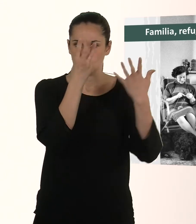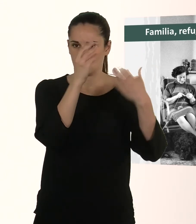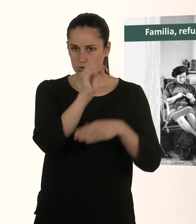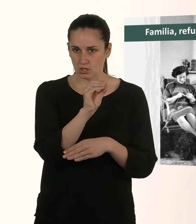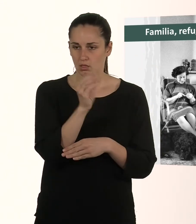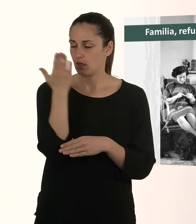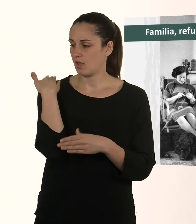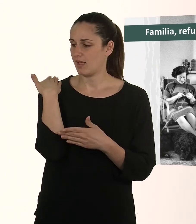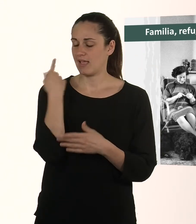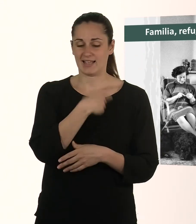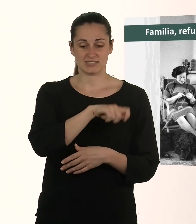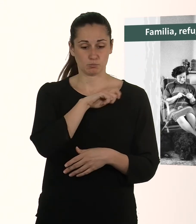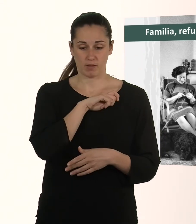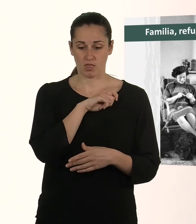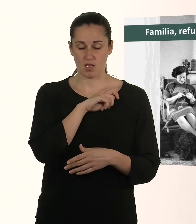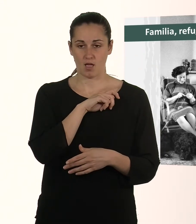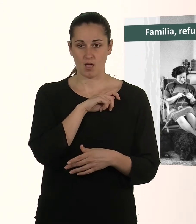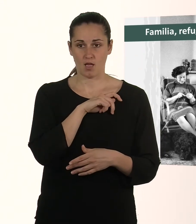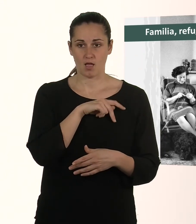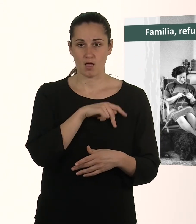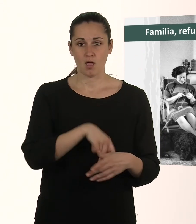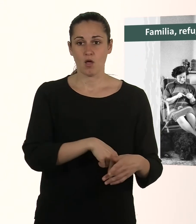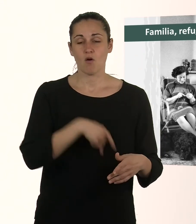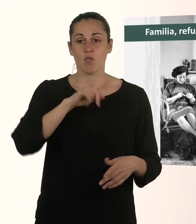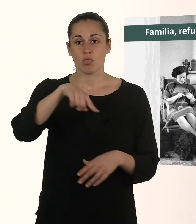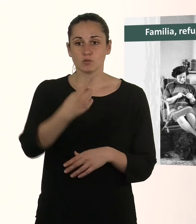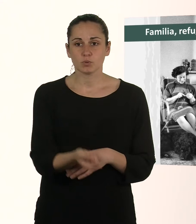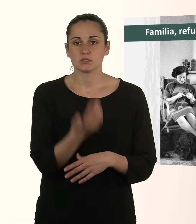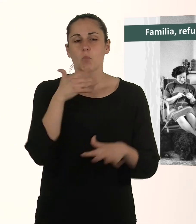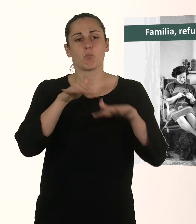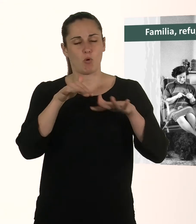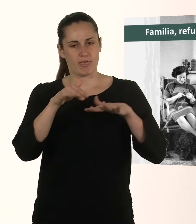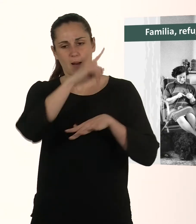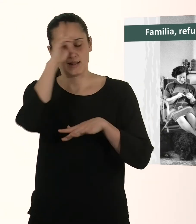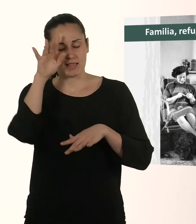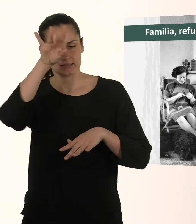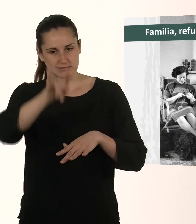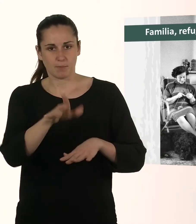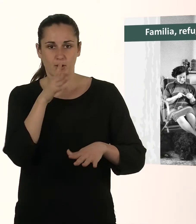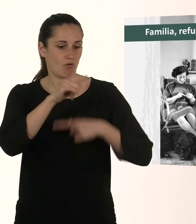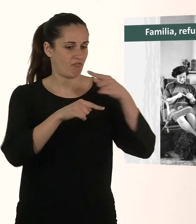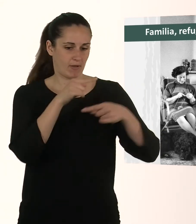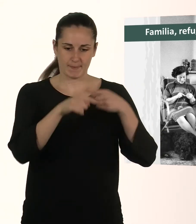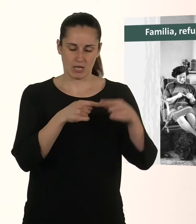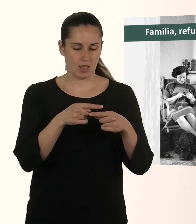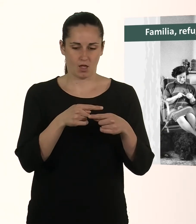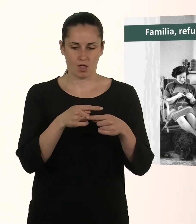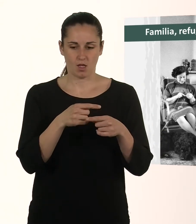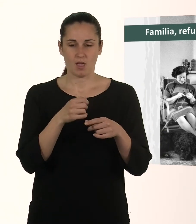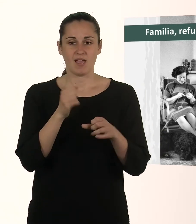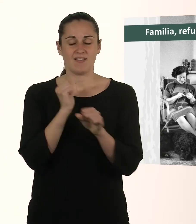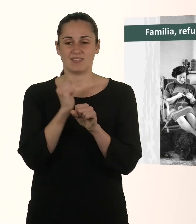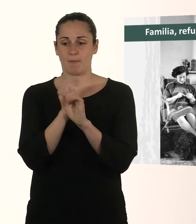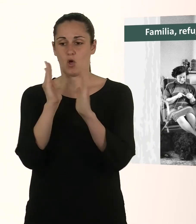España post-franquista, mucha modernidad, mucha movida madrileña, pero la familia estaba aún anclada en esa división sexual del trabajo con